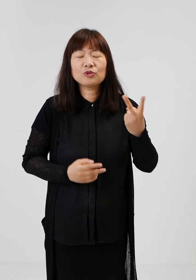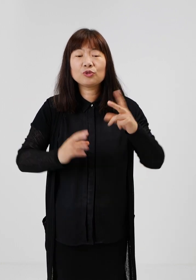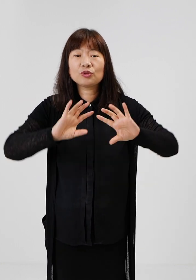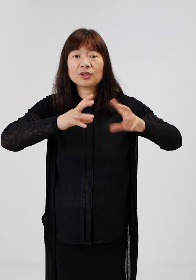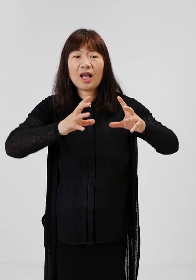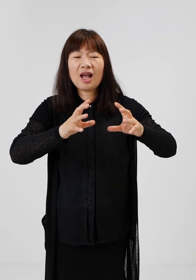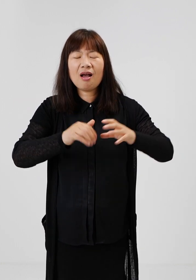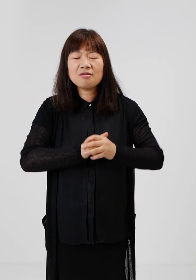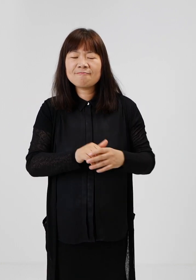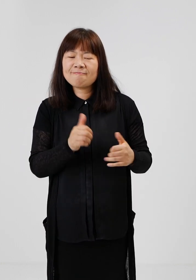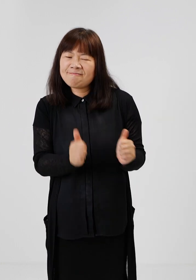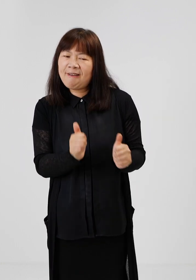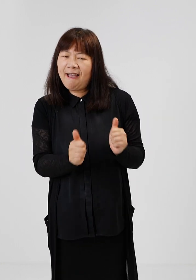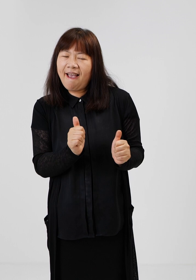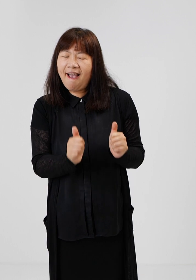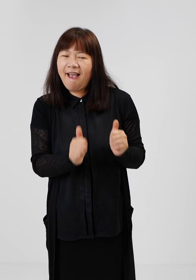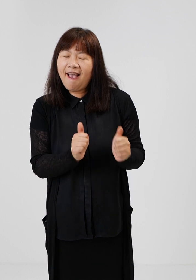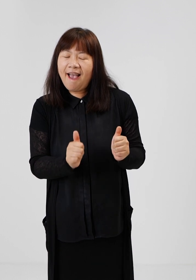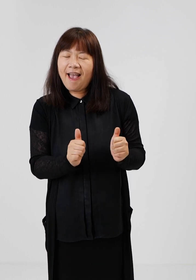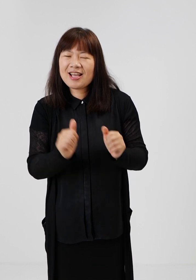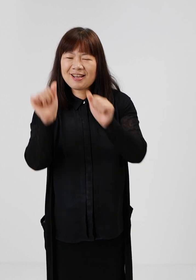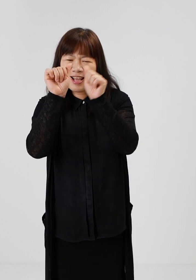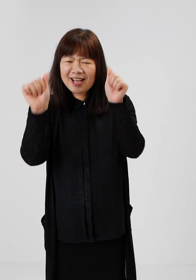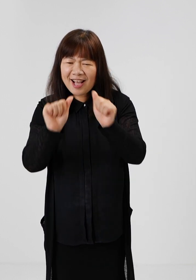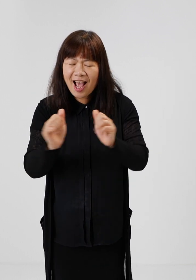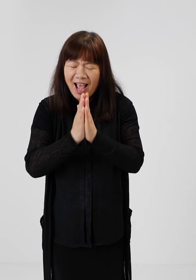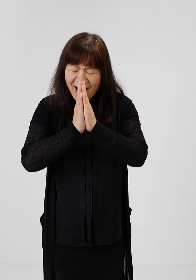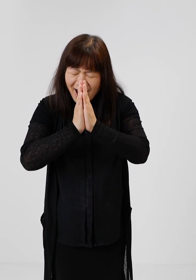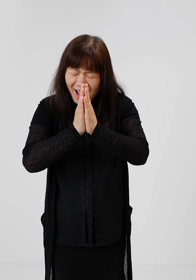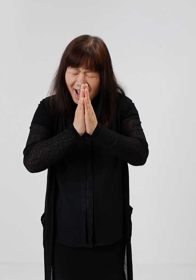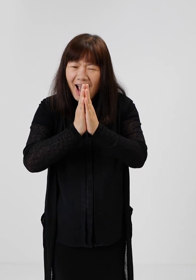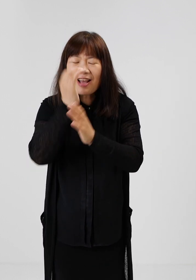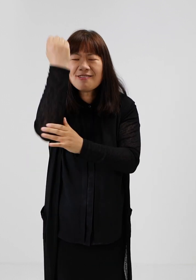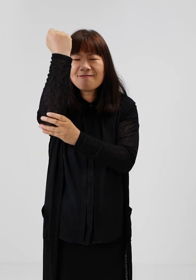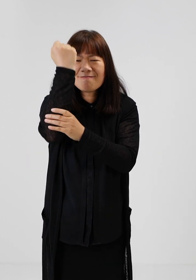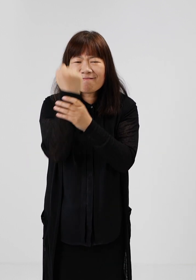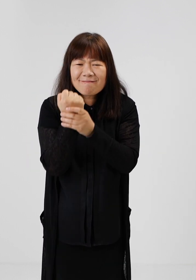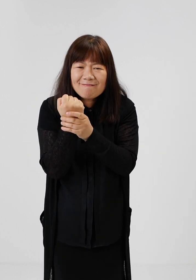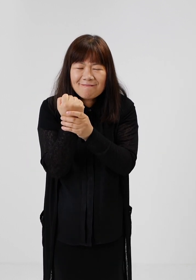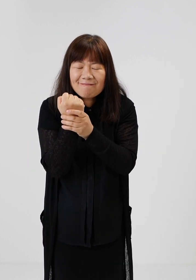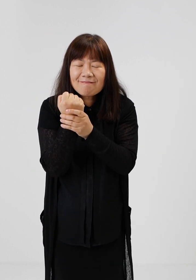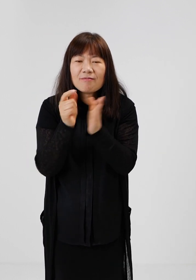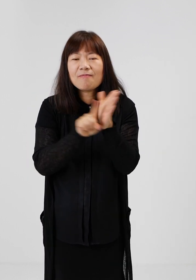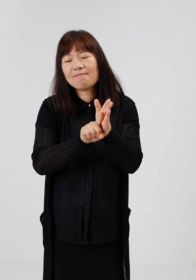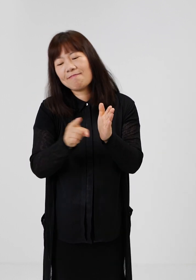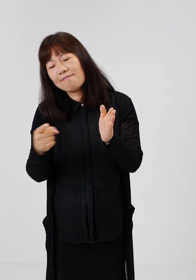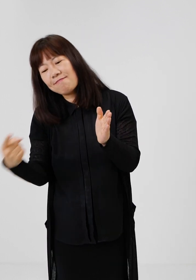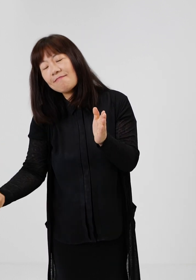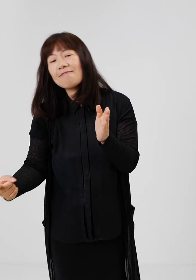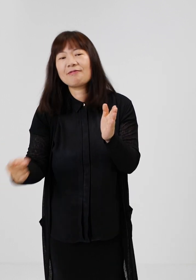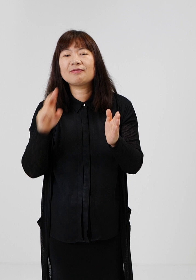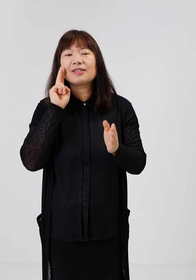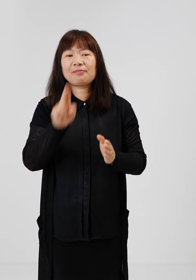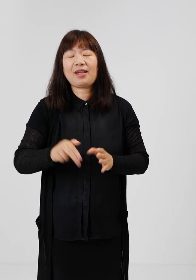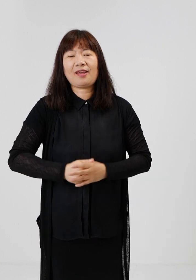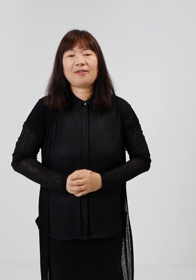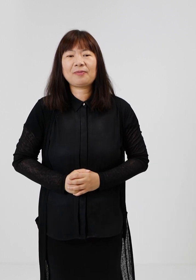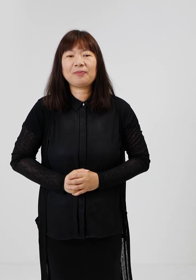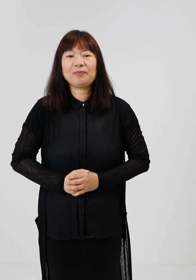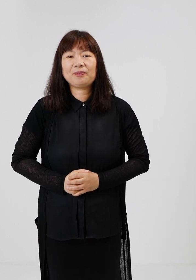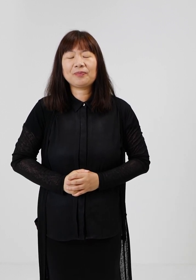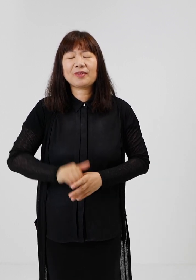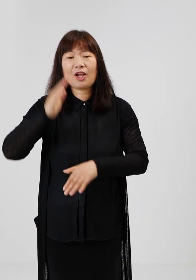나라는 경쟁적으로 우상 숭배의 타락을 걷게 됩니다.